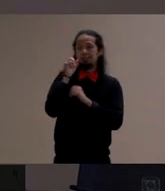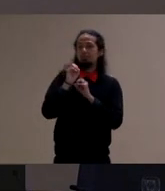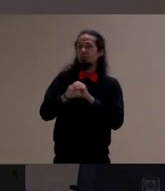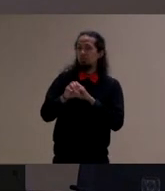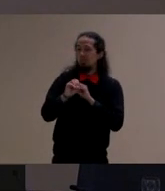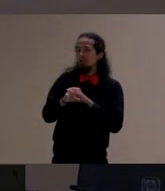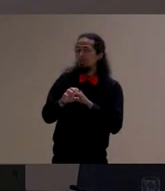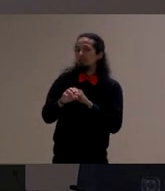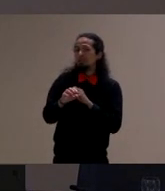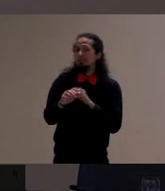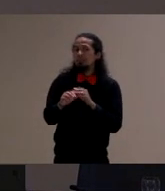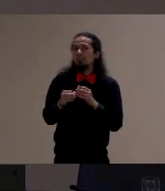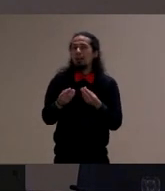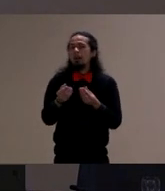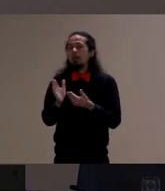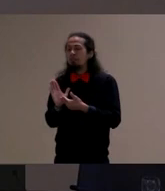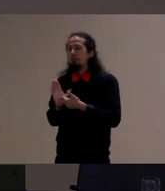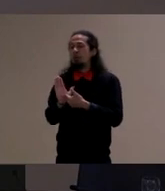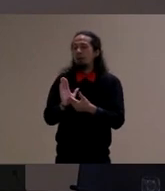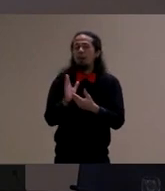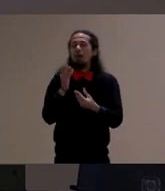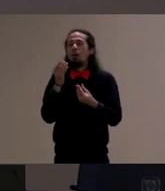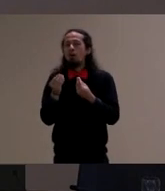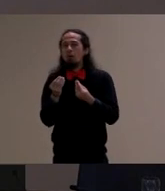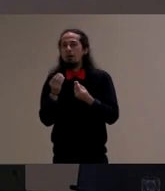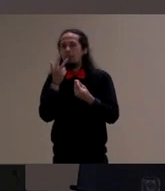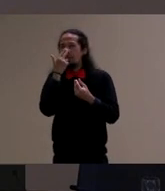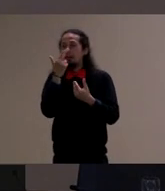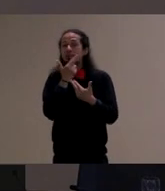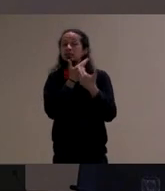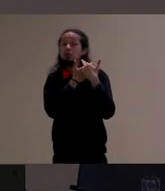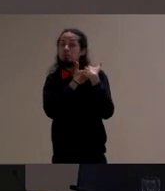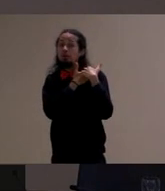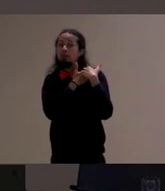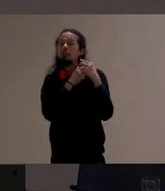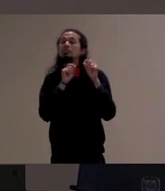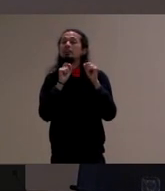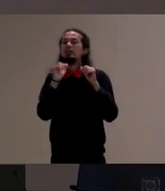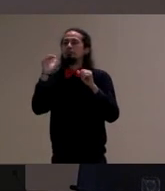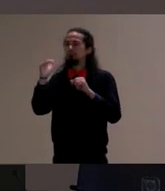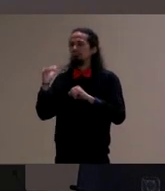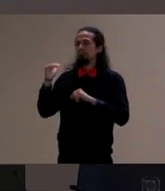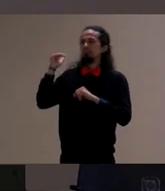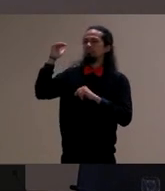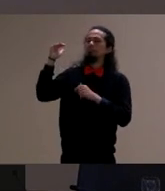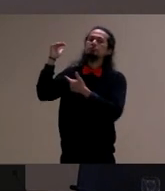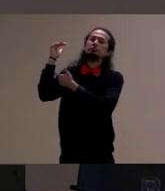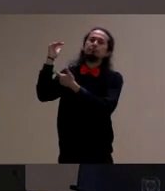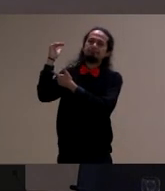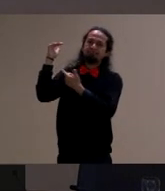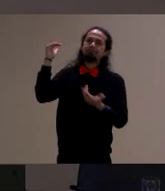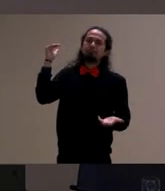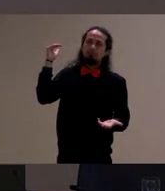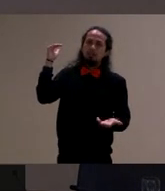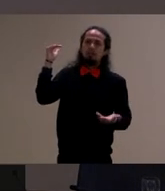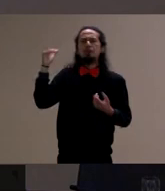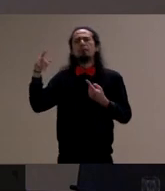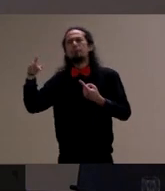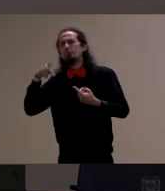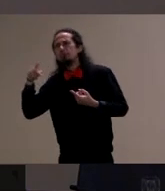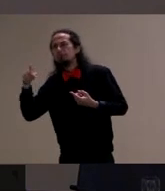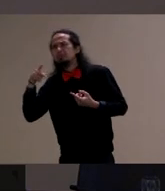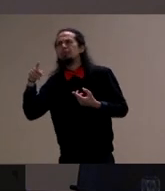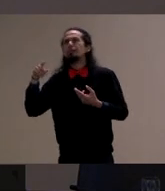proposta e e sendo colocada sob a responsabilidade do adulto da adulta professora professor em